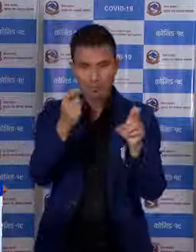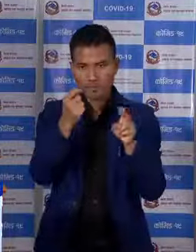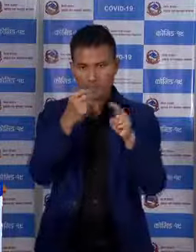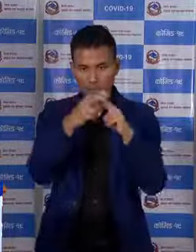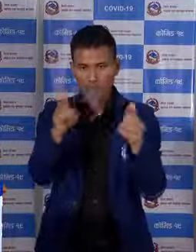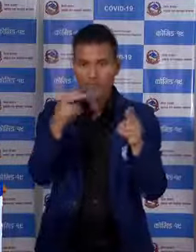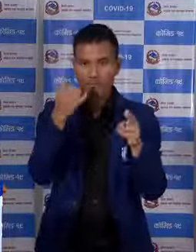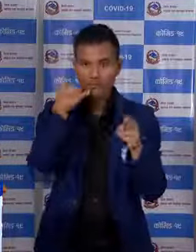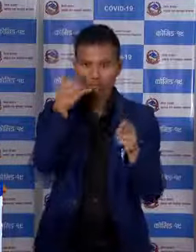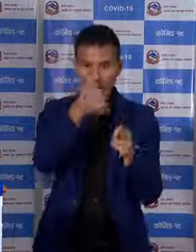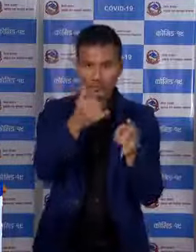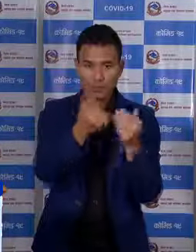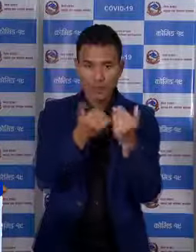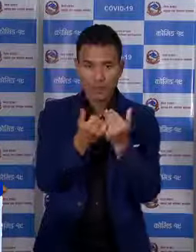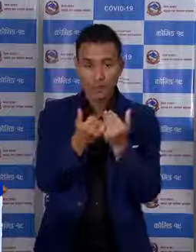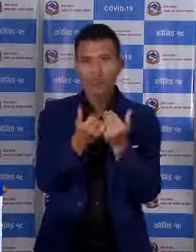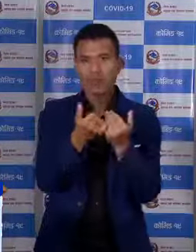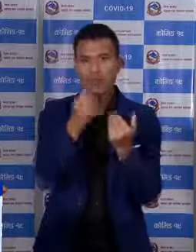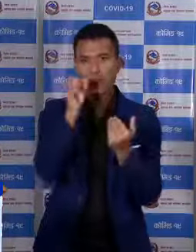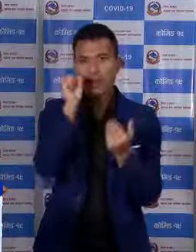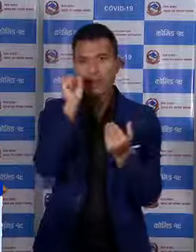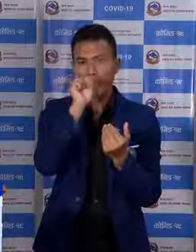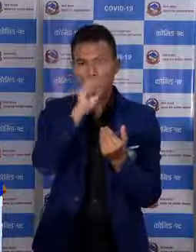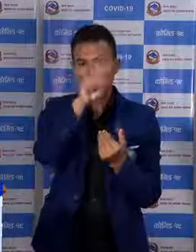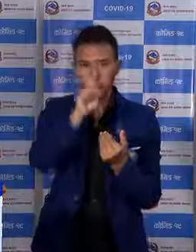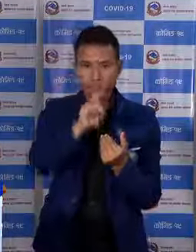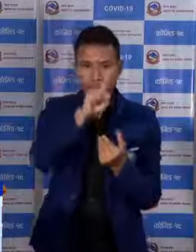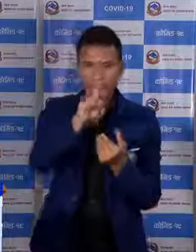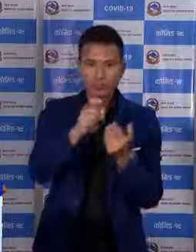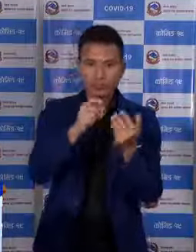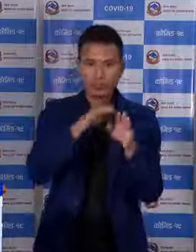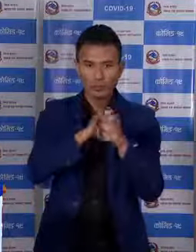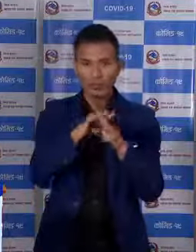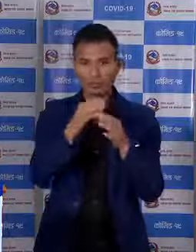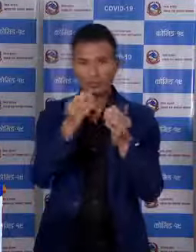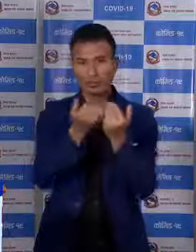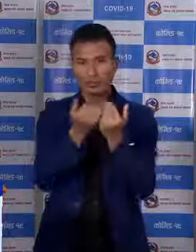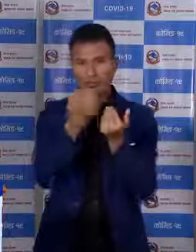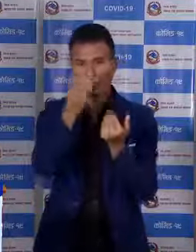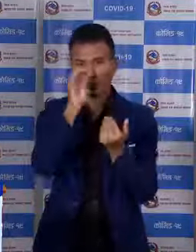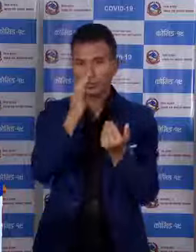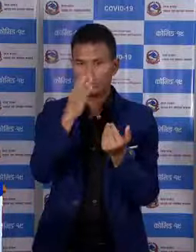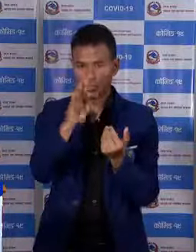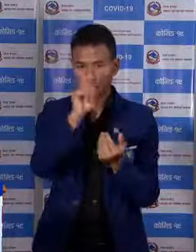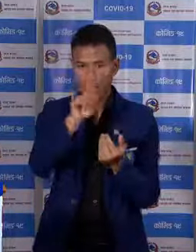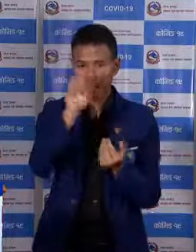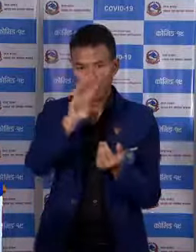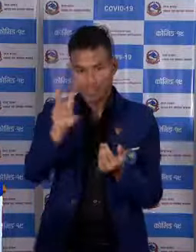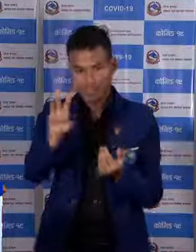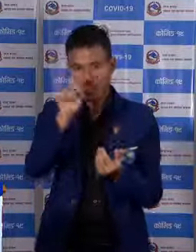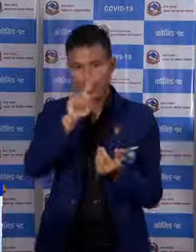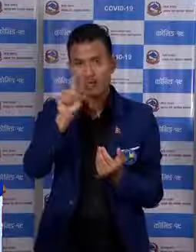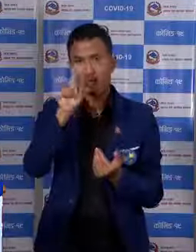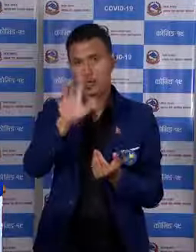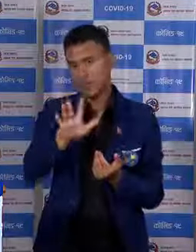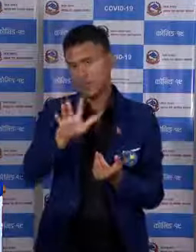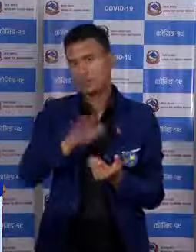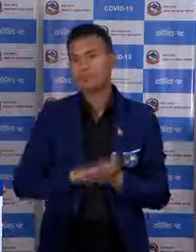डायल गरे रा आपनो जिग्या सारू राखना सकनू उन्छा 11.30 रा 11.15